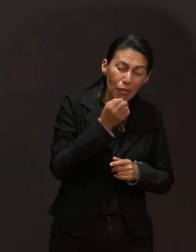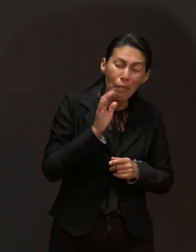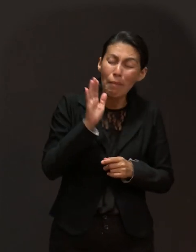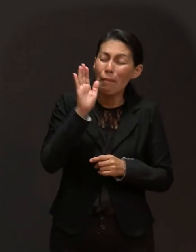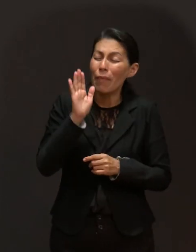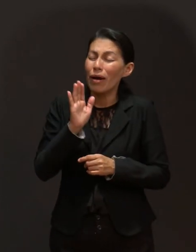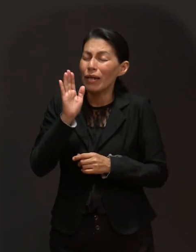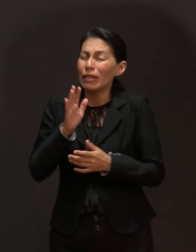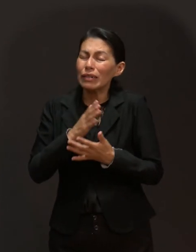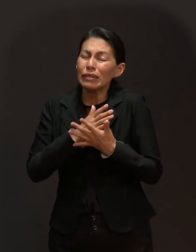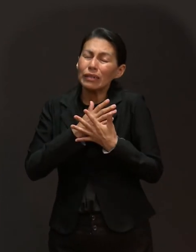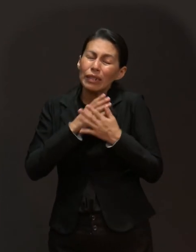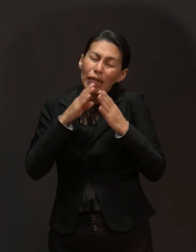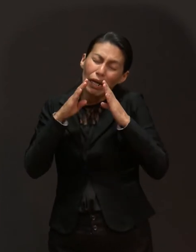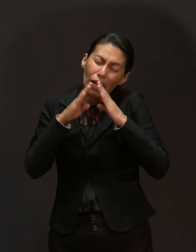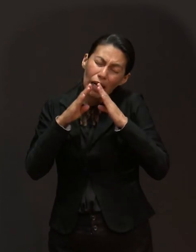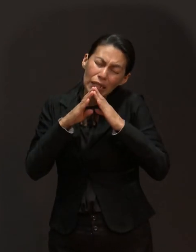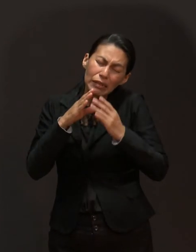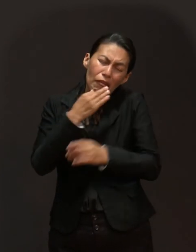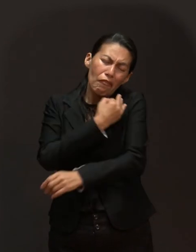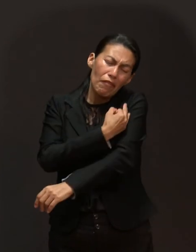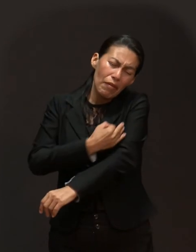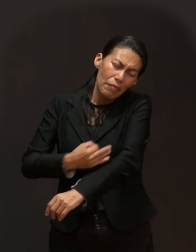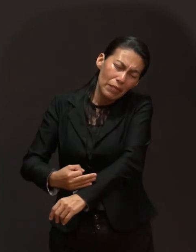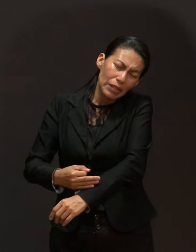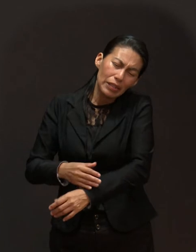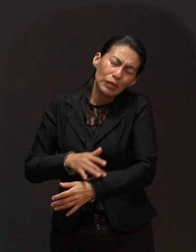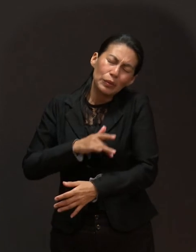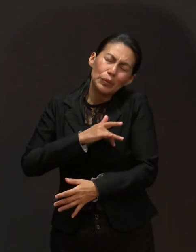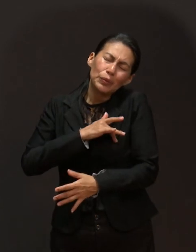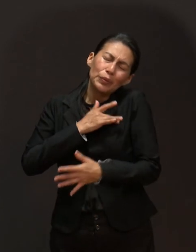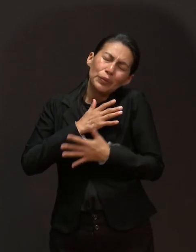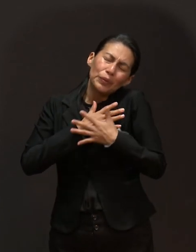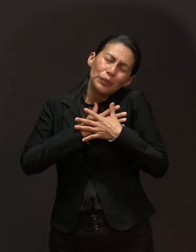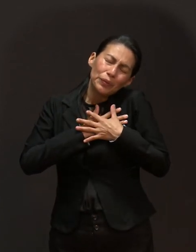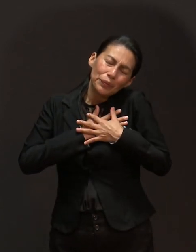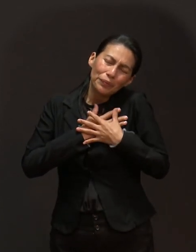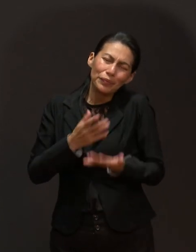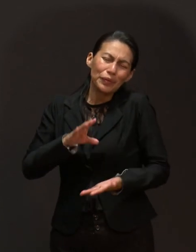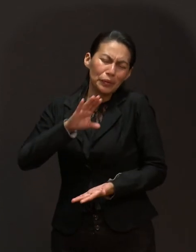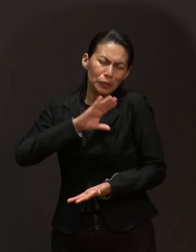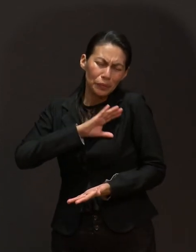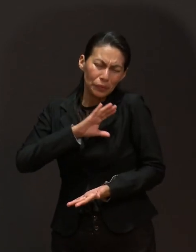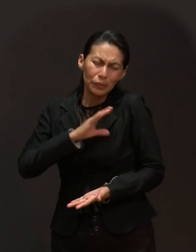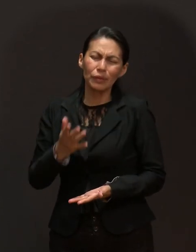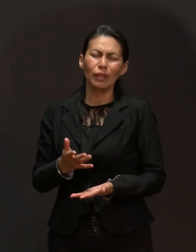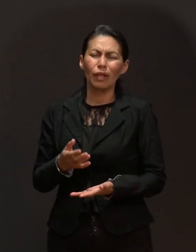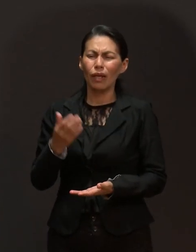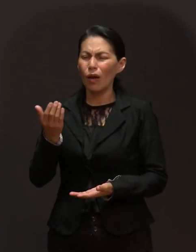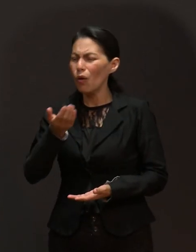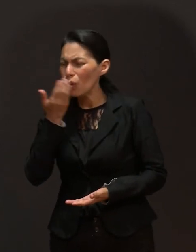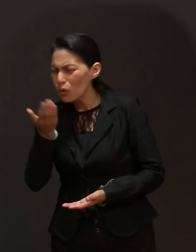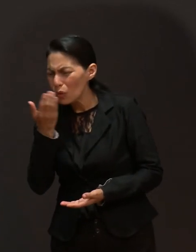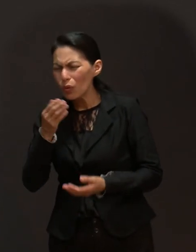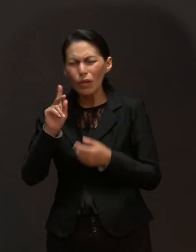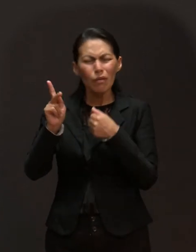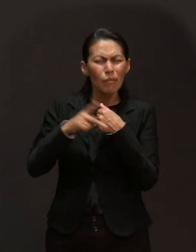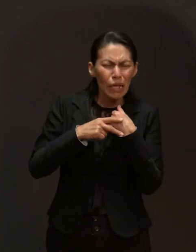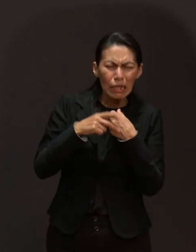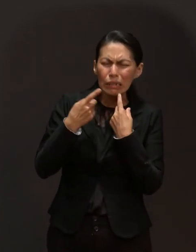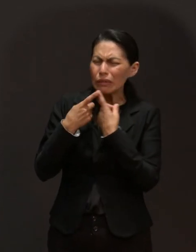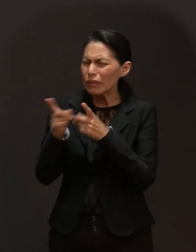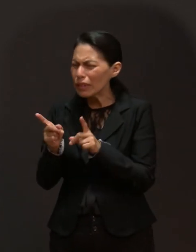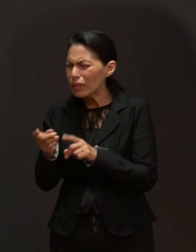estuvieras en casa te sientes tan amado tan querido que a veces te hace ya no extrañar tanto la cultura